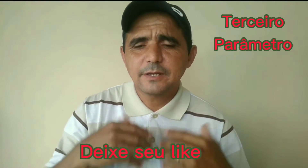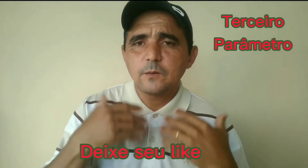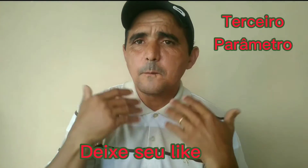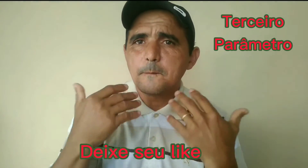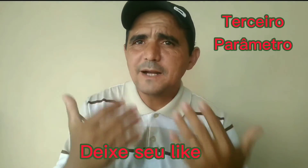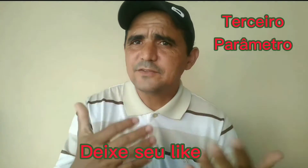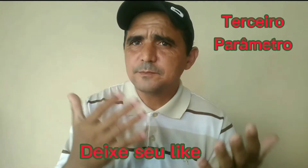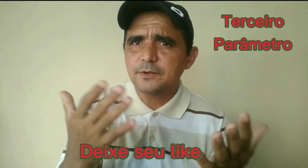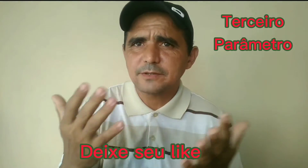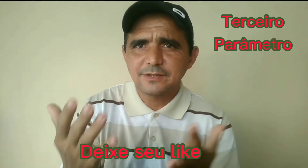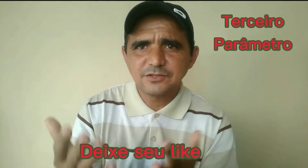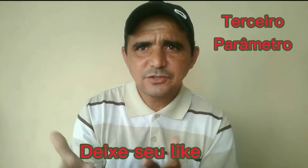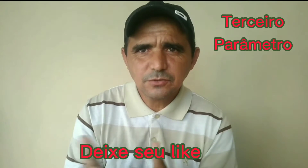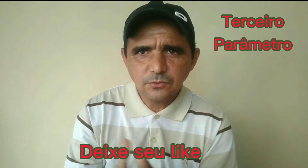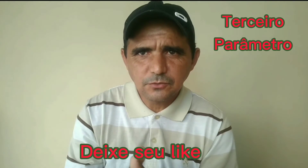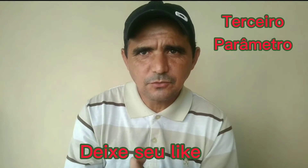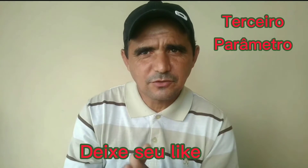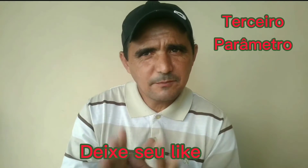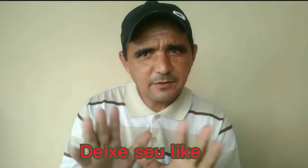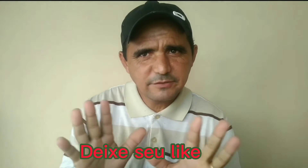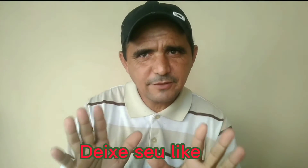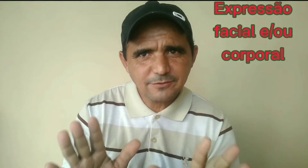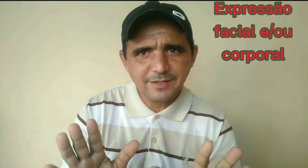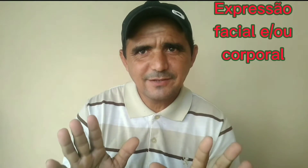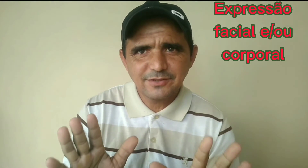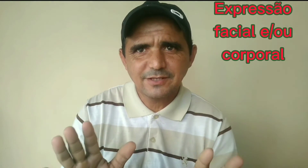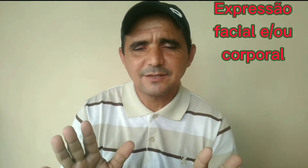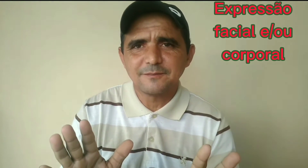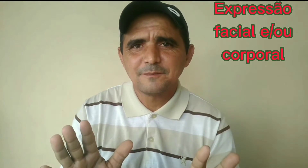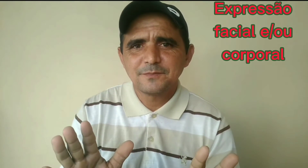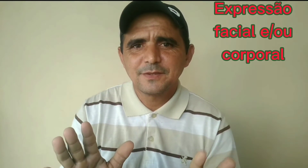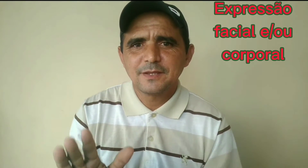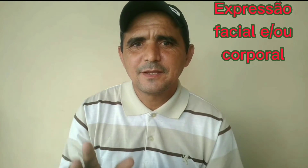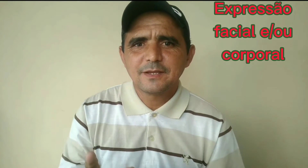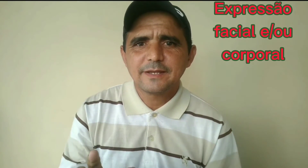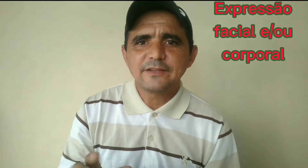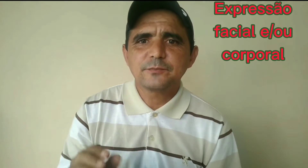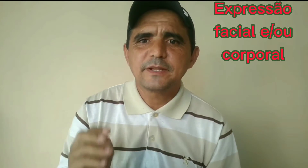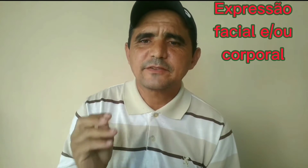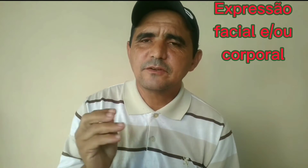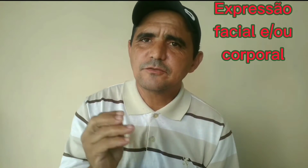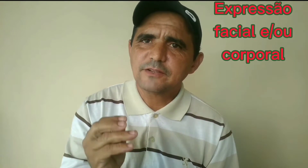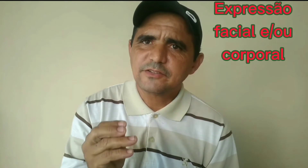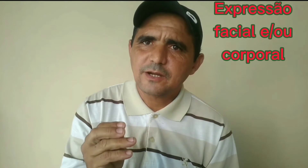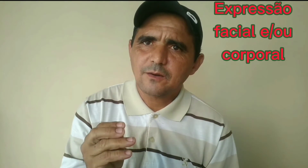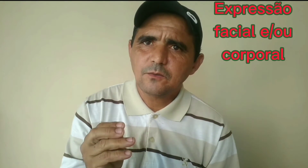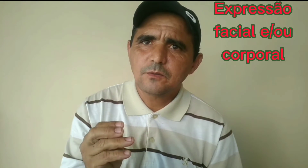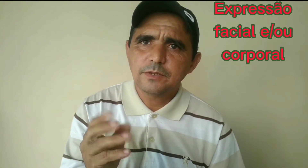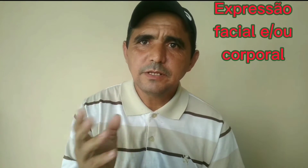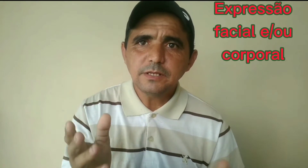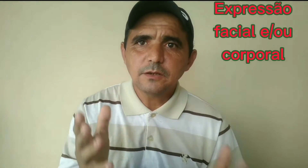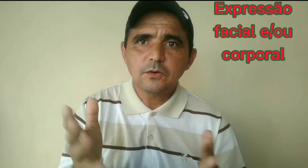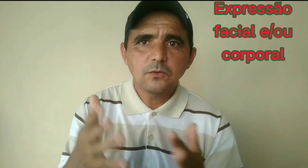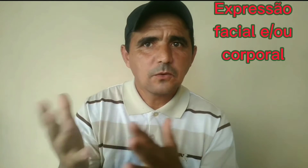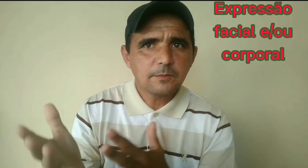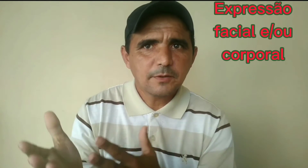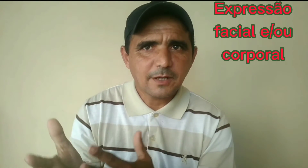é o mais importante de todos. Não pode faltar esse aqui, que é a expressão facial e ou